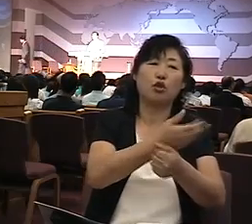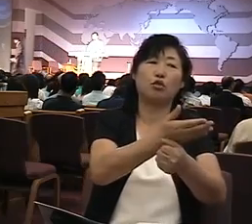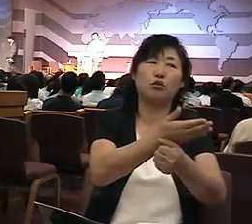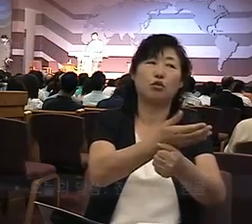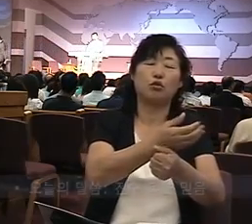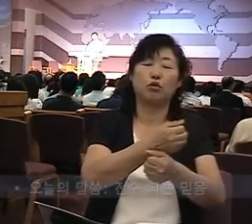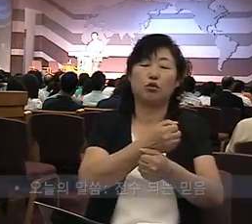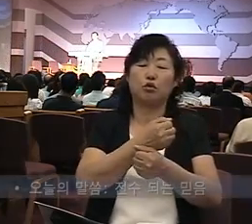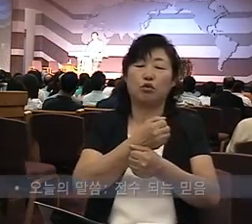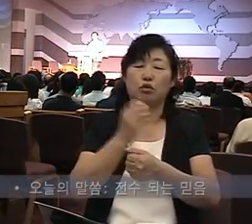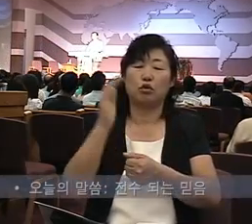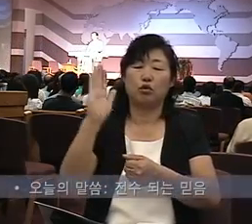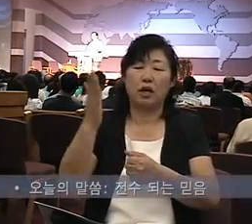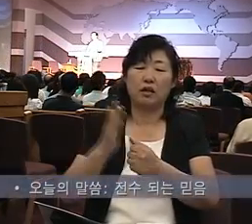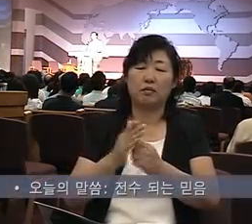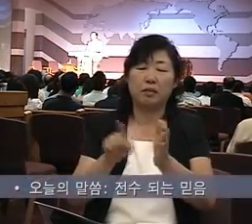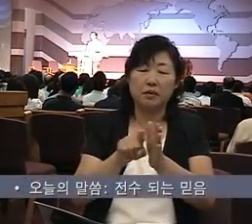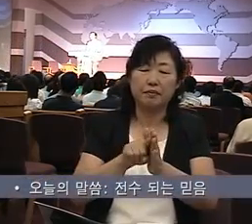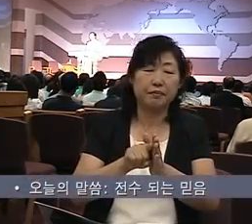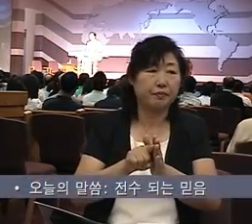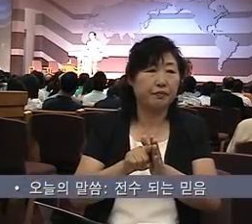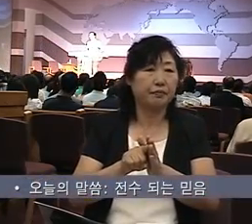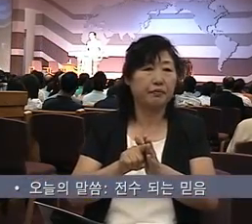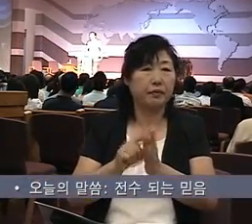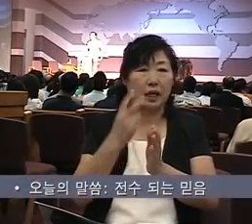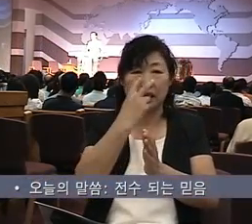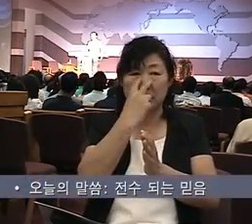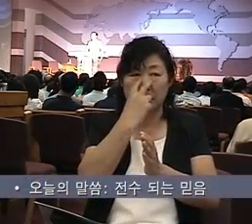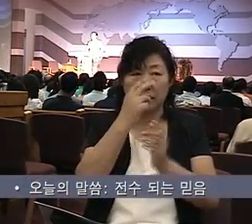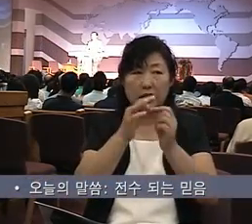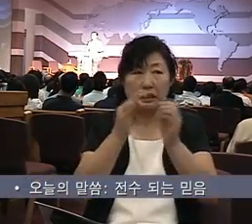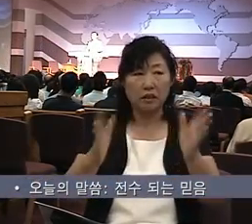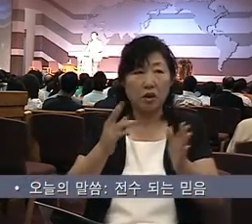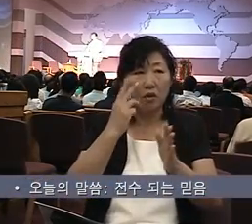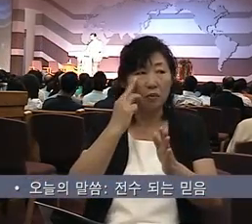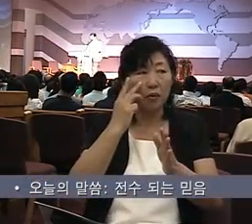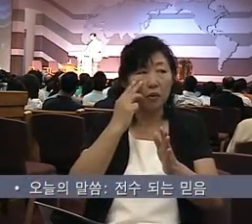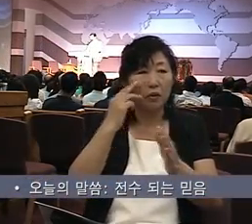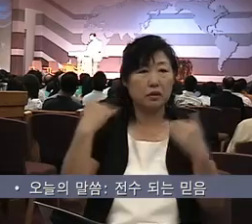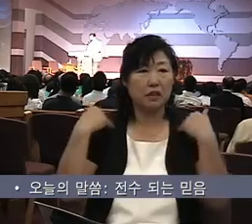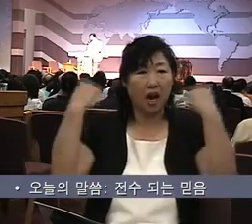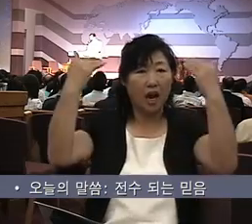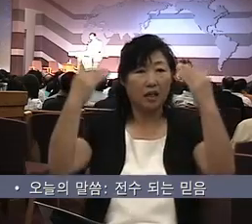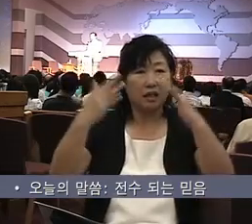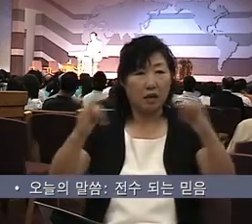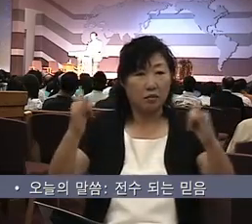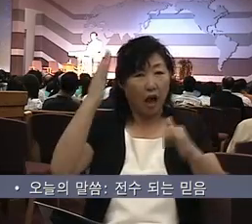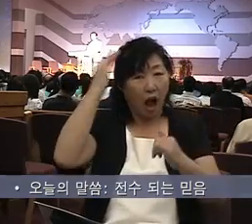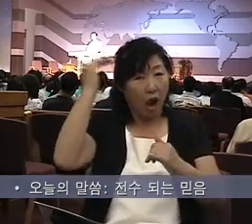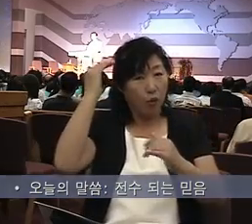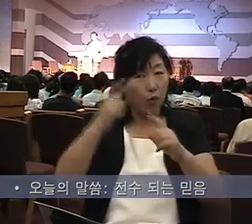저를 그동안 지켜보아서 아시겠지만 저는 미국에서 자란 사람으로서 한국교회를 또 한국을